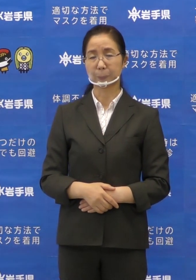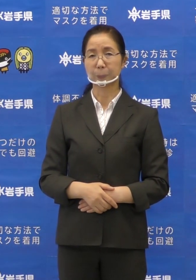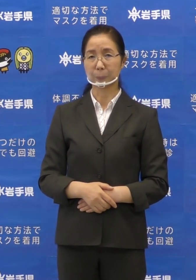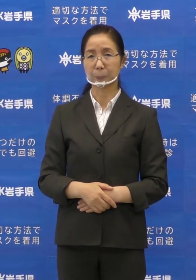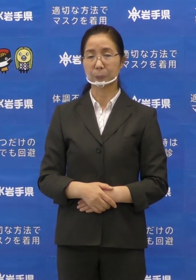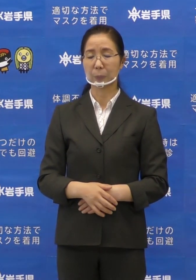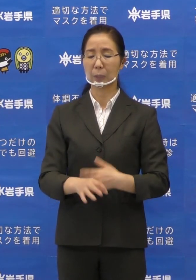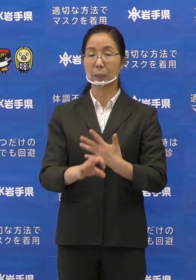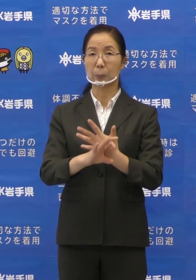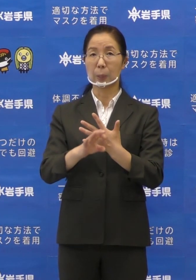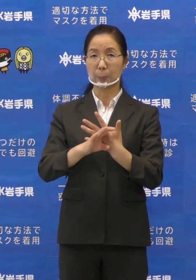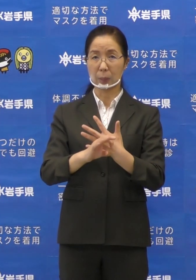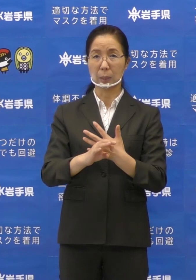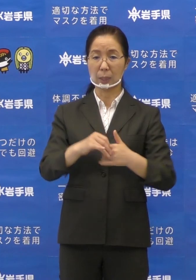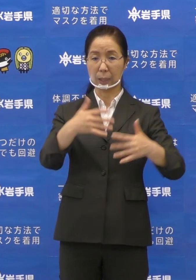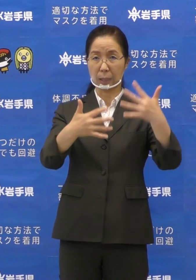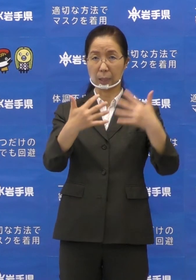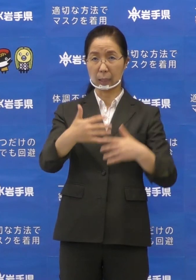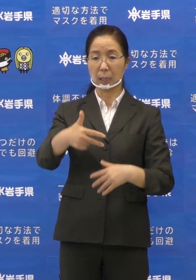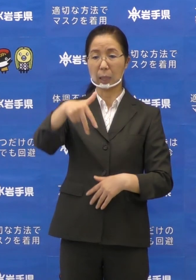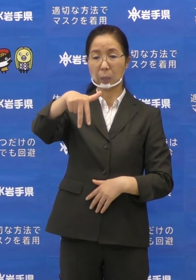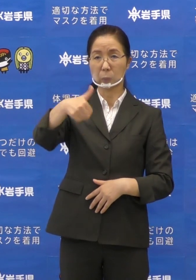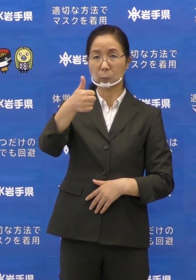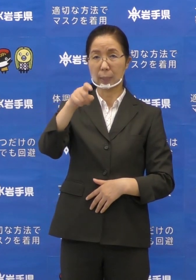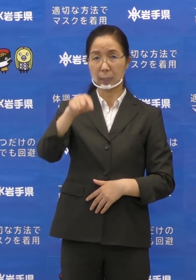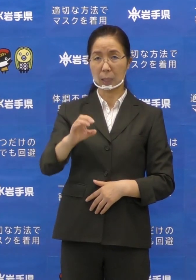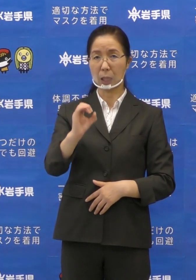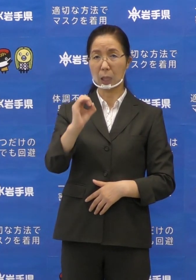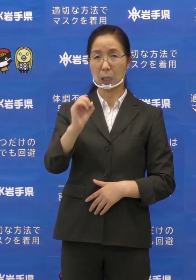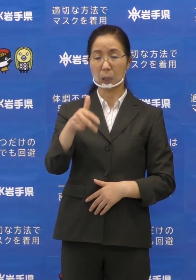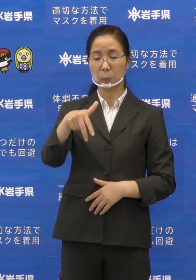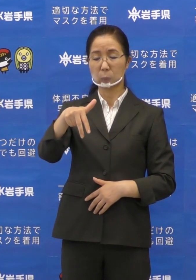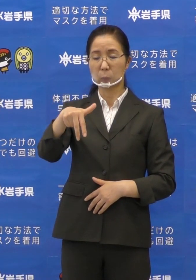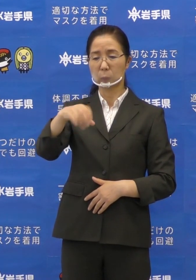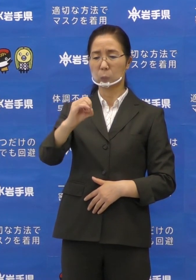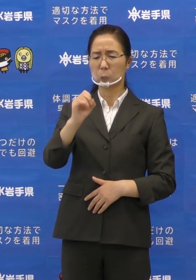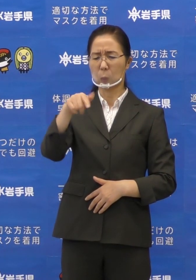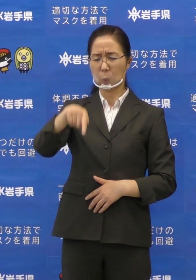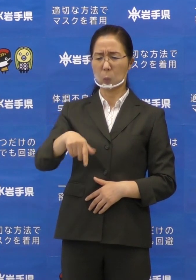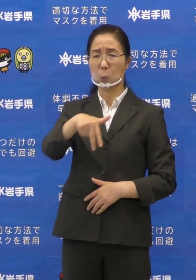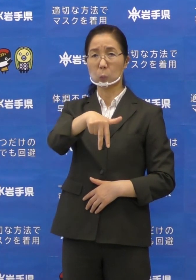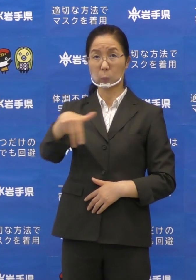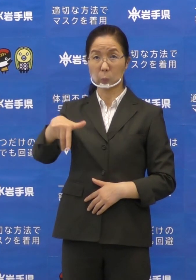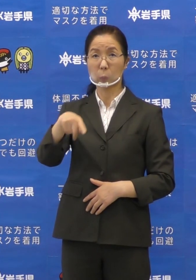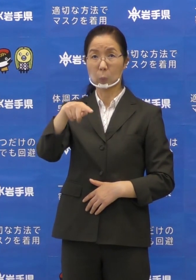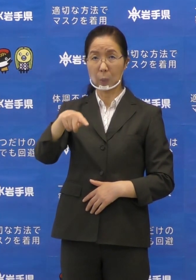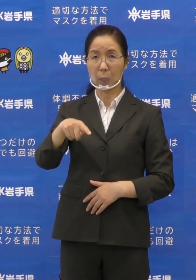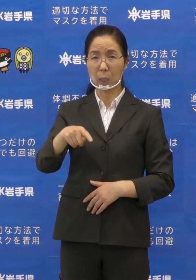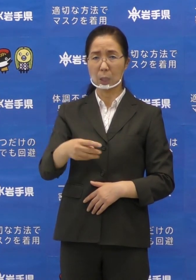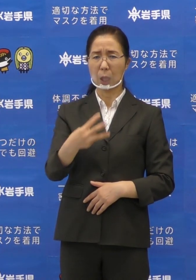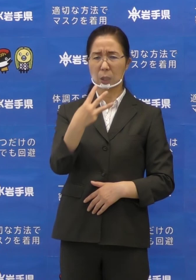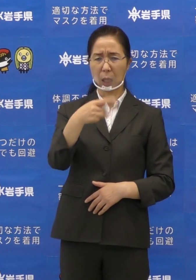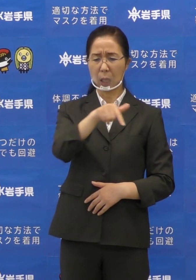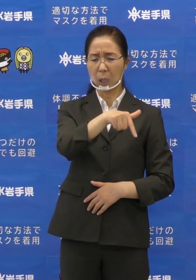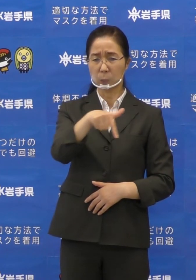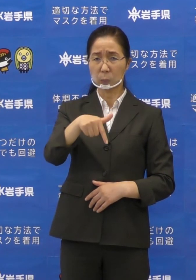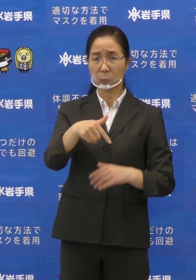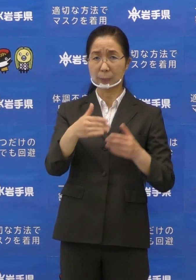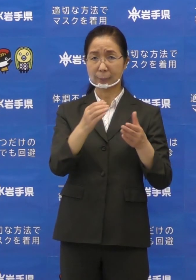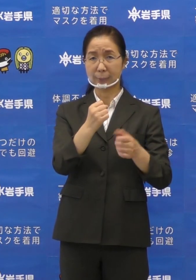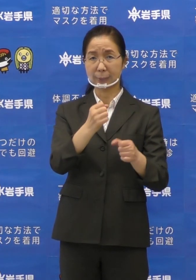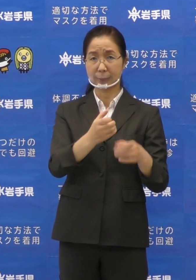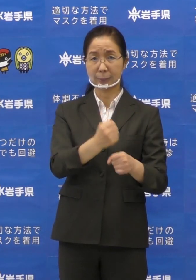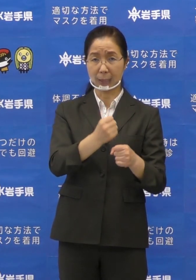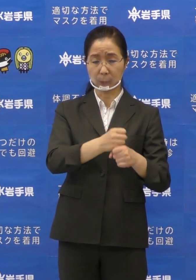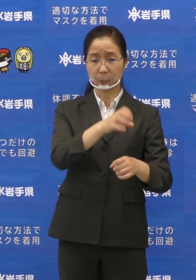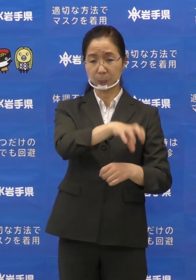スターウォーズの最新3部作っていうのは、最初の3部作の主役だったルーク・スカイウォーカーとか